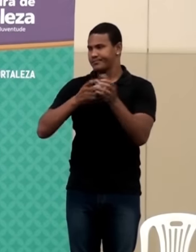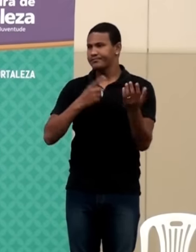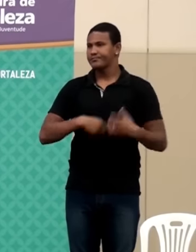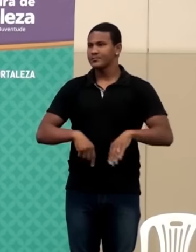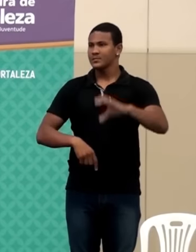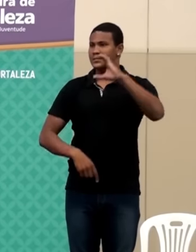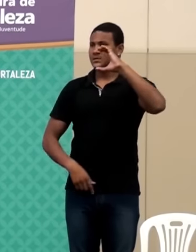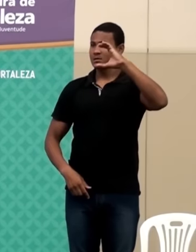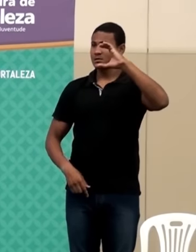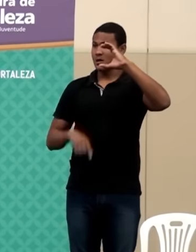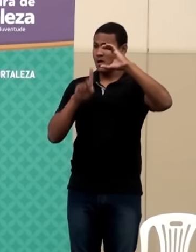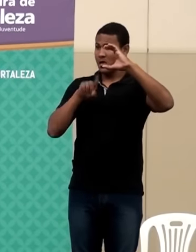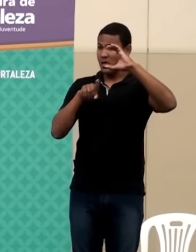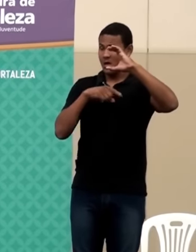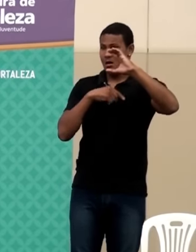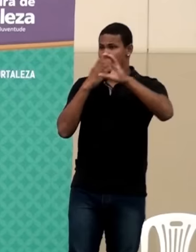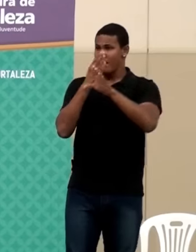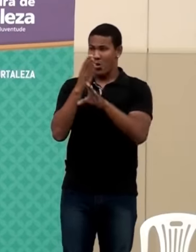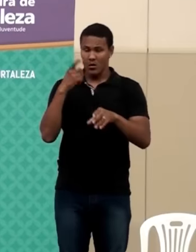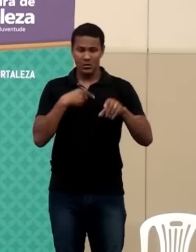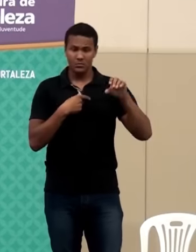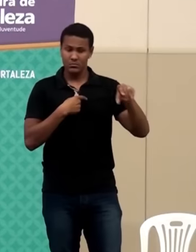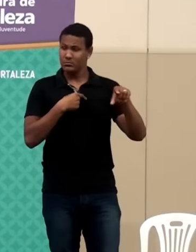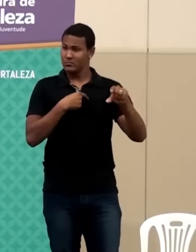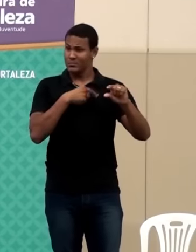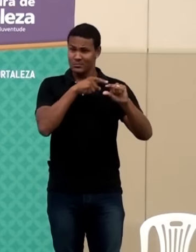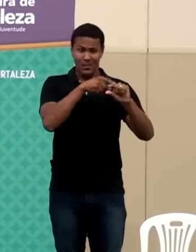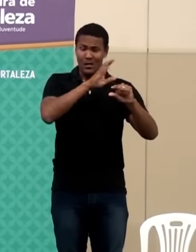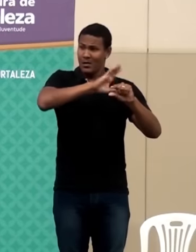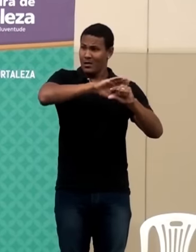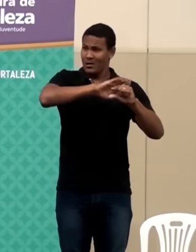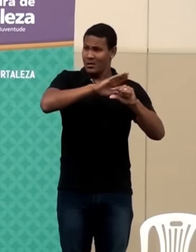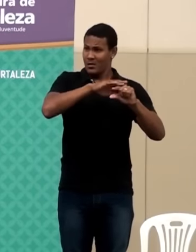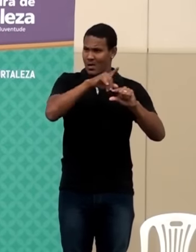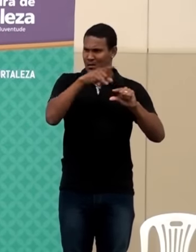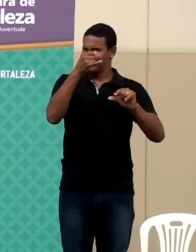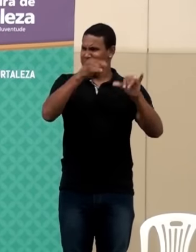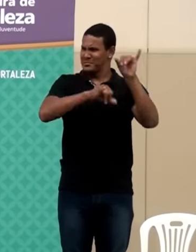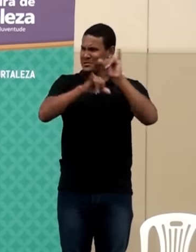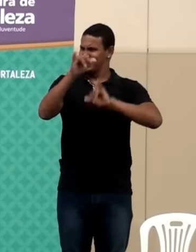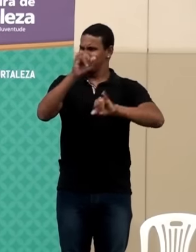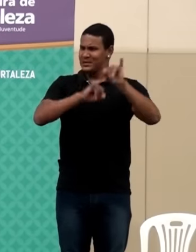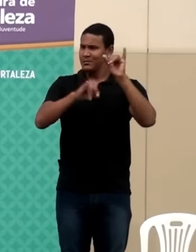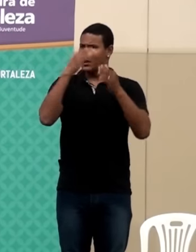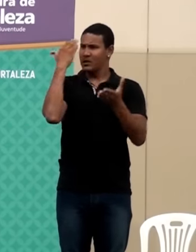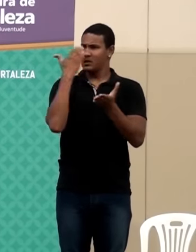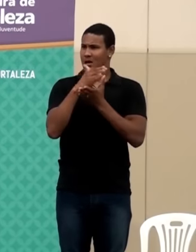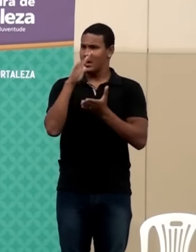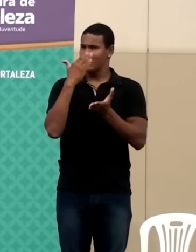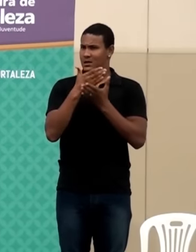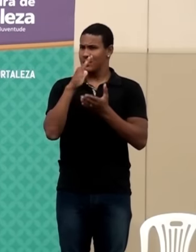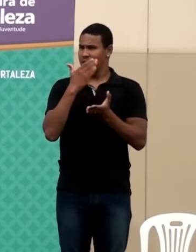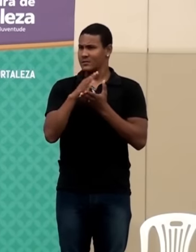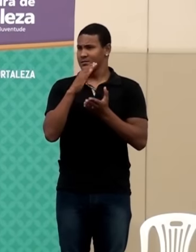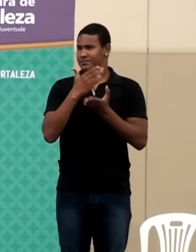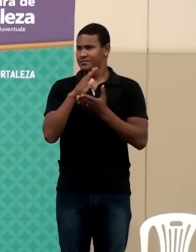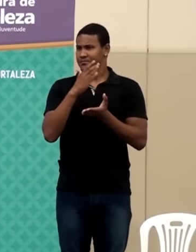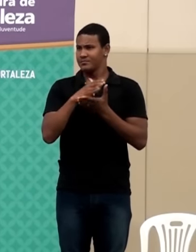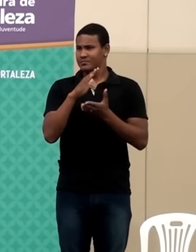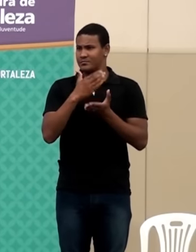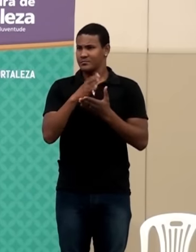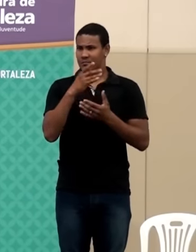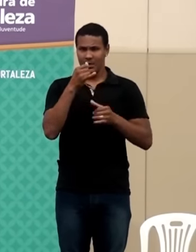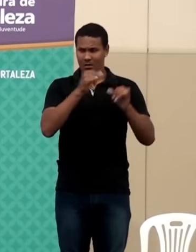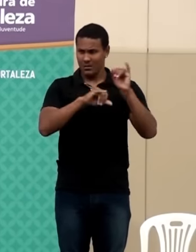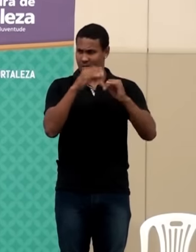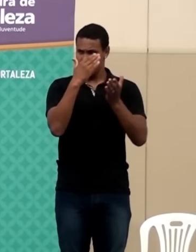das impurezas do produto com oxigênio do ar. Não tem nada a ver de processo químico aí. Esse fato de o hidróxido de sódio ficar